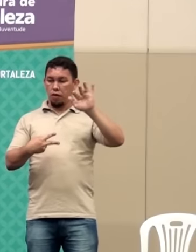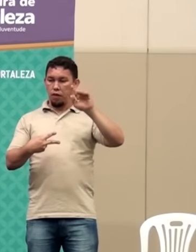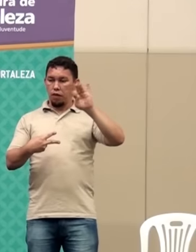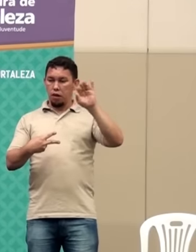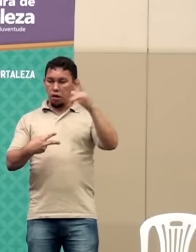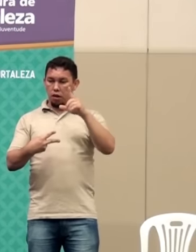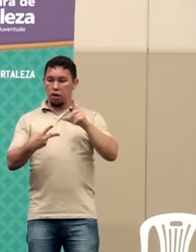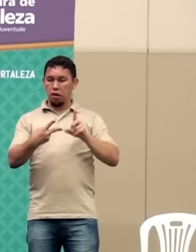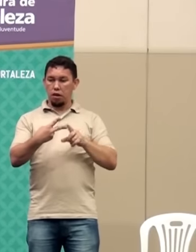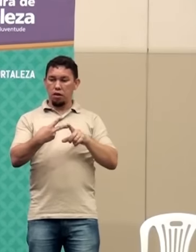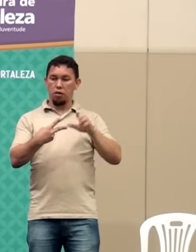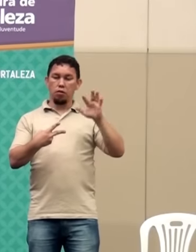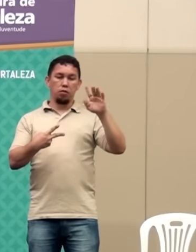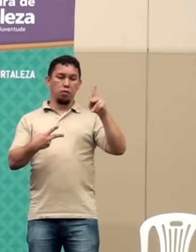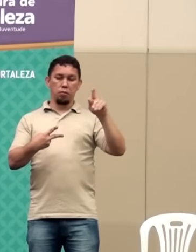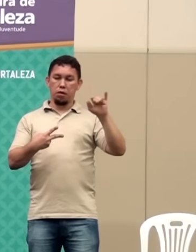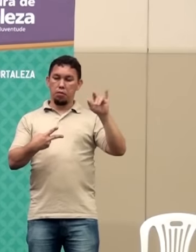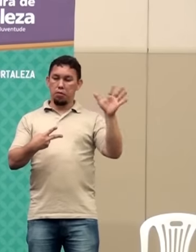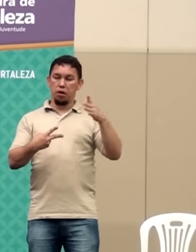tá?